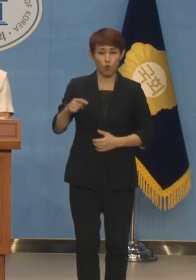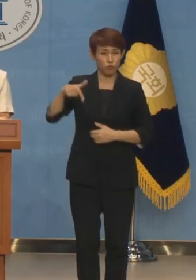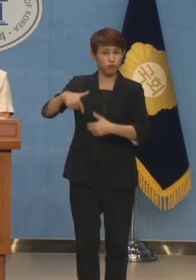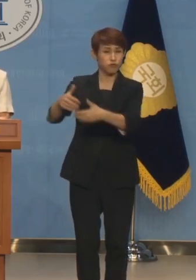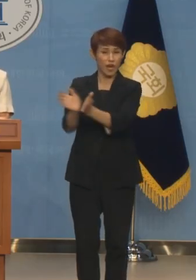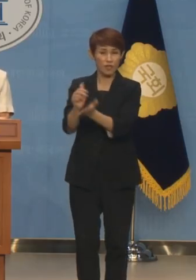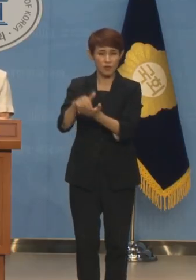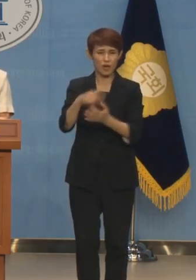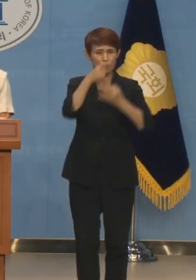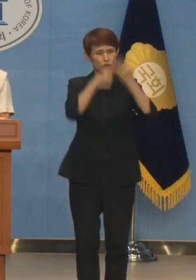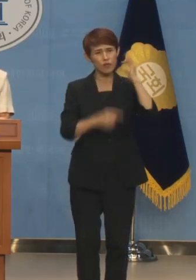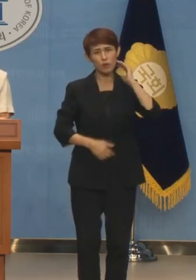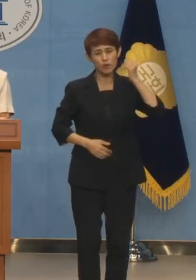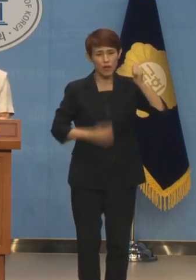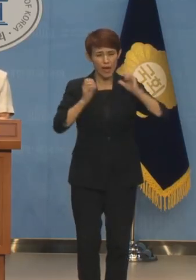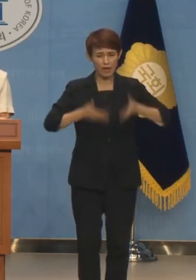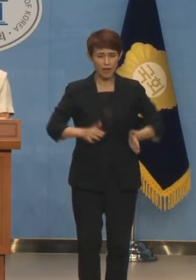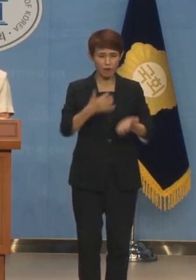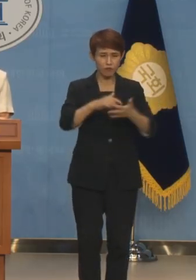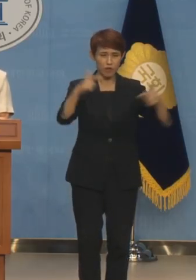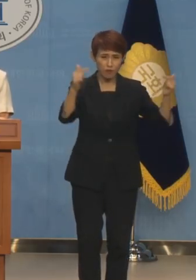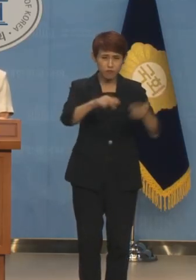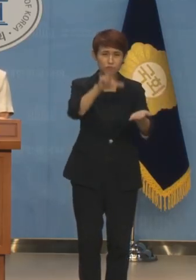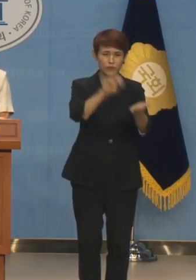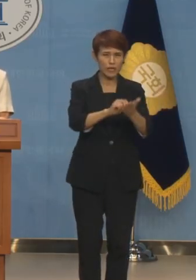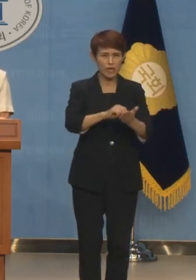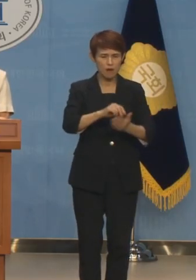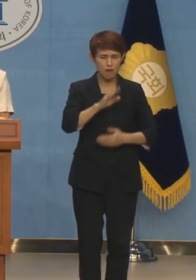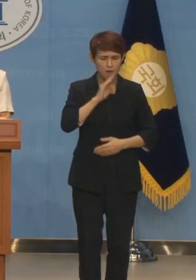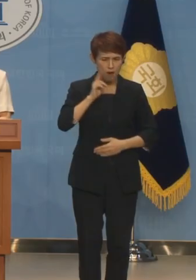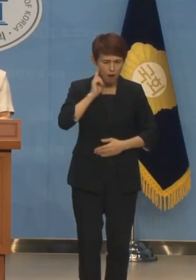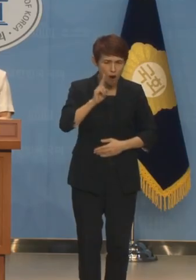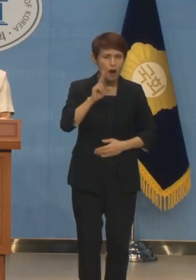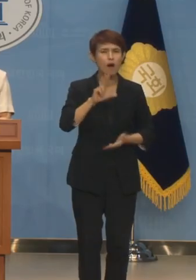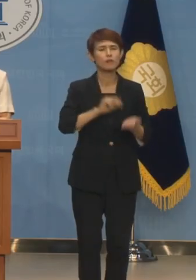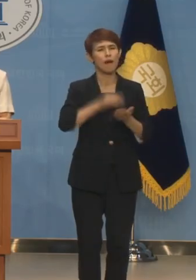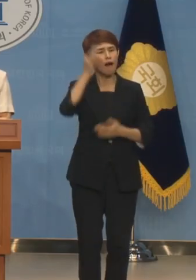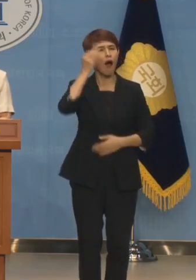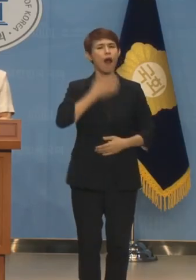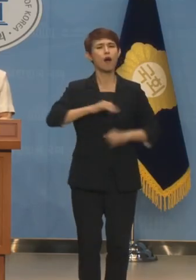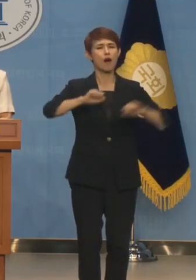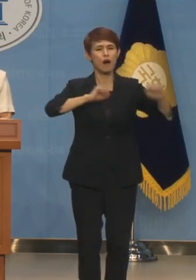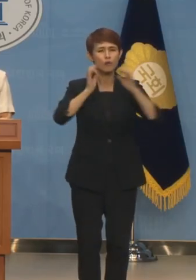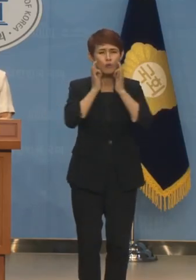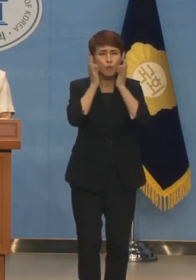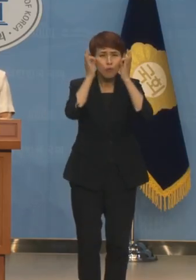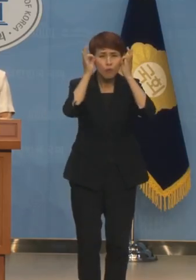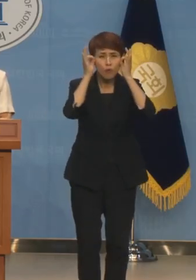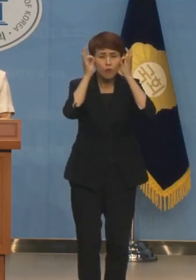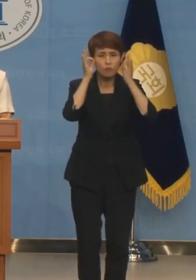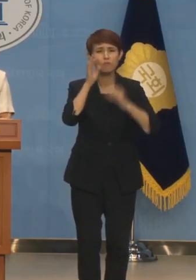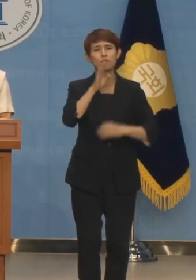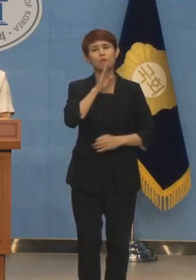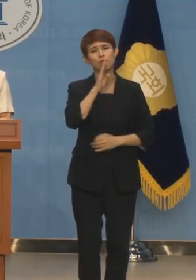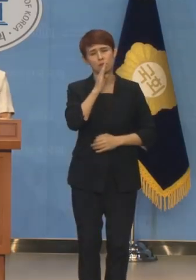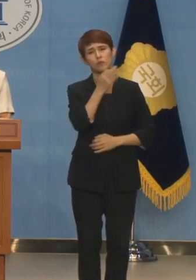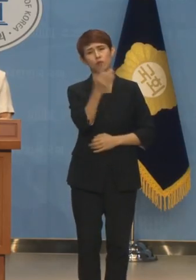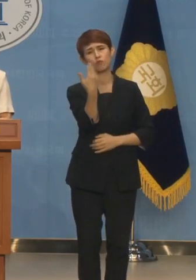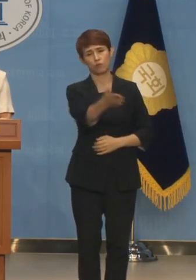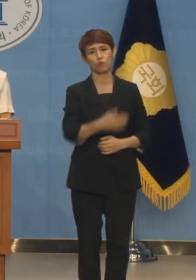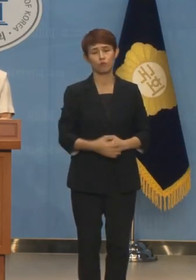조국혁신당은 윤 대통령이 저출생 문제의 심각성을 깨닫고 뭐라도 해보려고 노력한다는 점은 인정합니다.